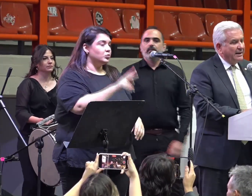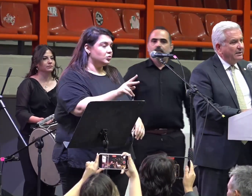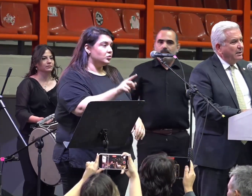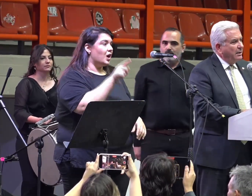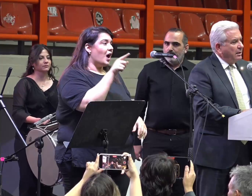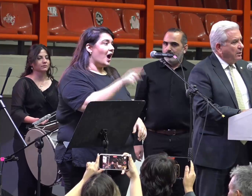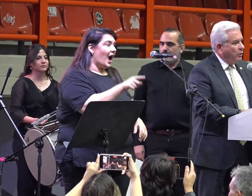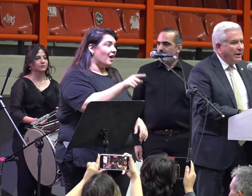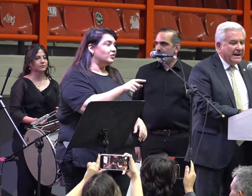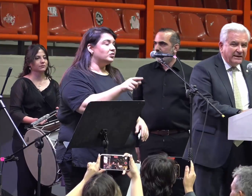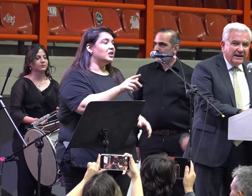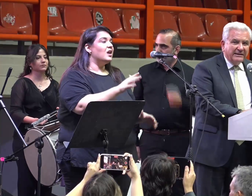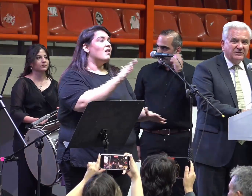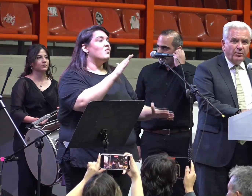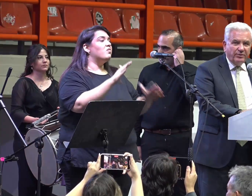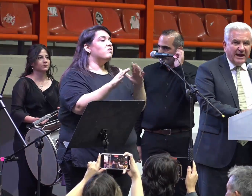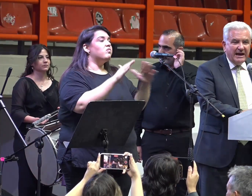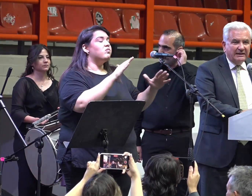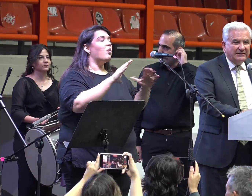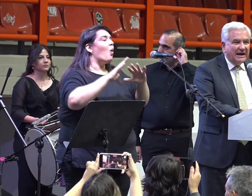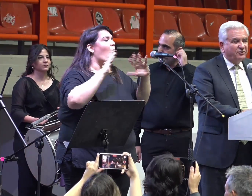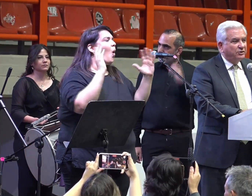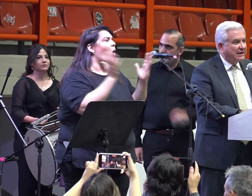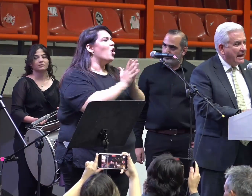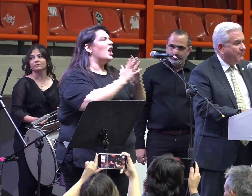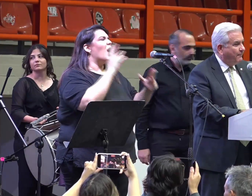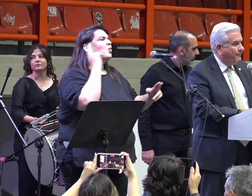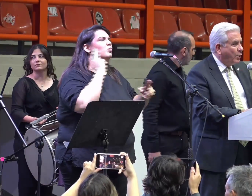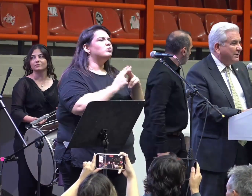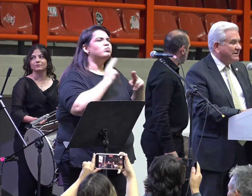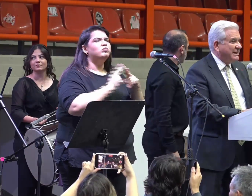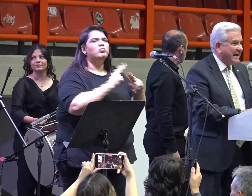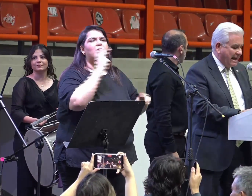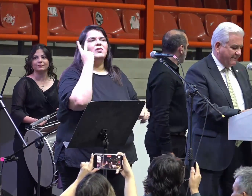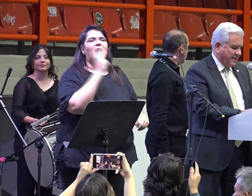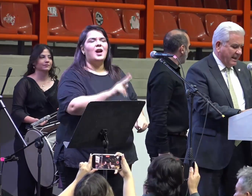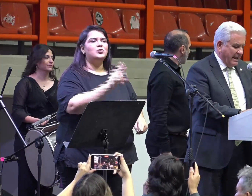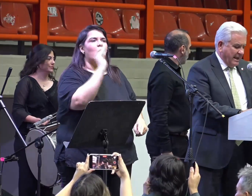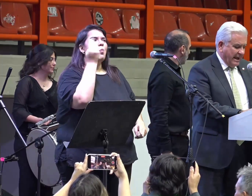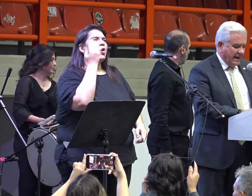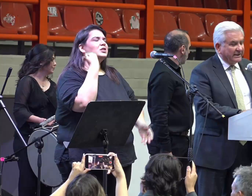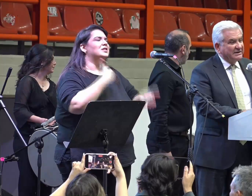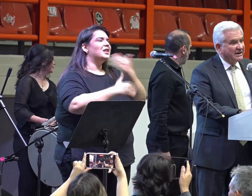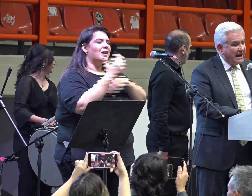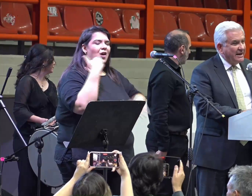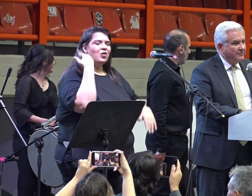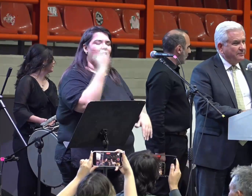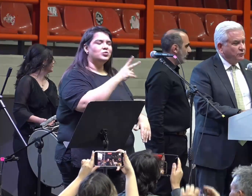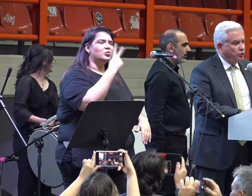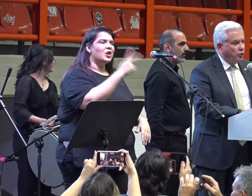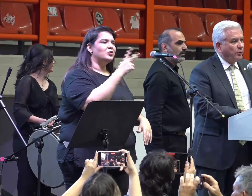ζωντανά όλα εκείνα τα σπουδαία, ταυτωτικά, πολιτιστικά